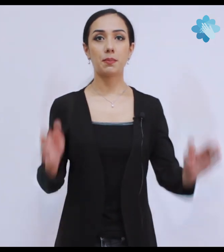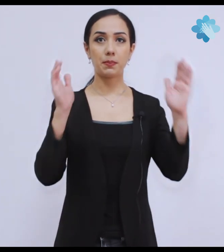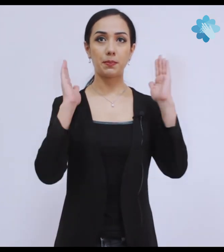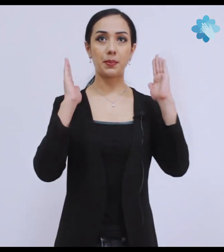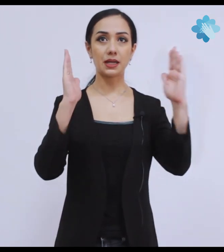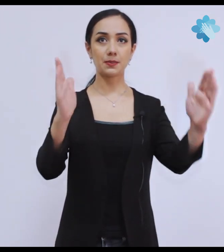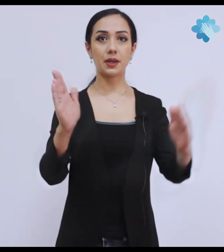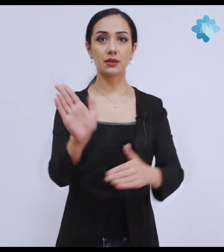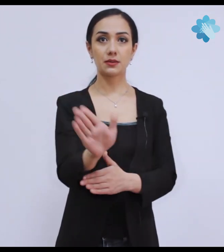проспект